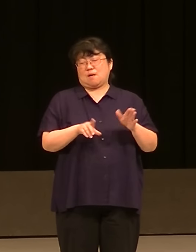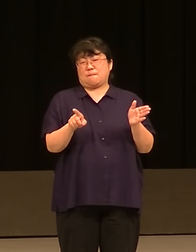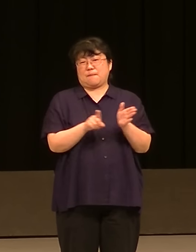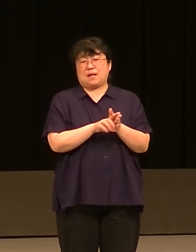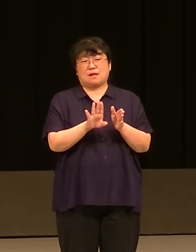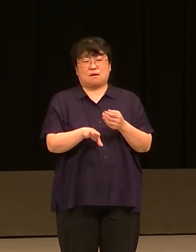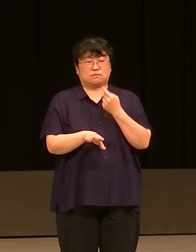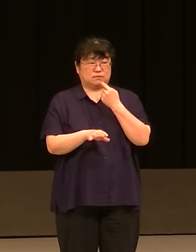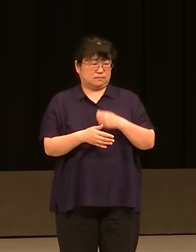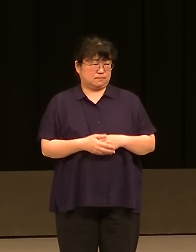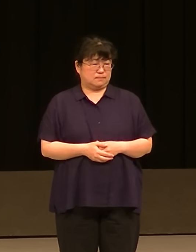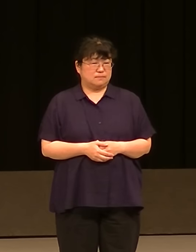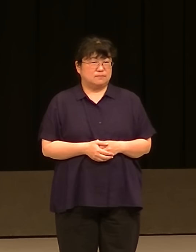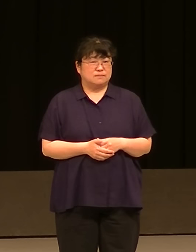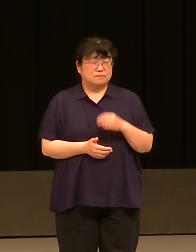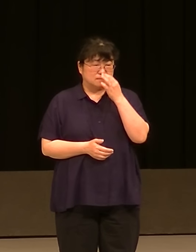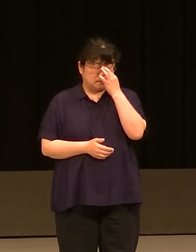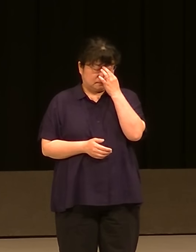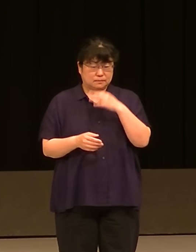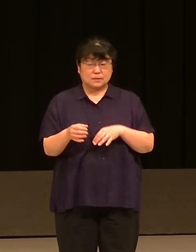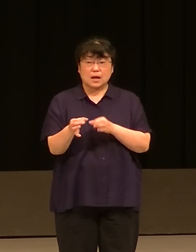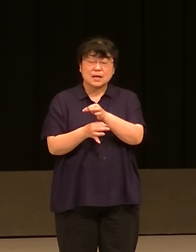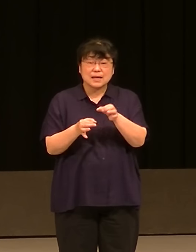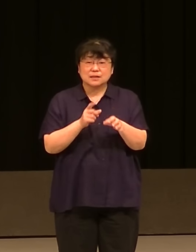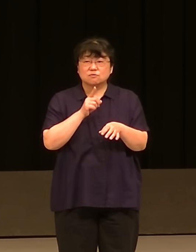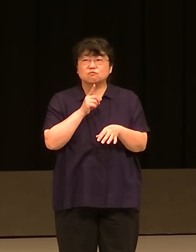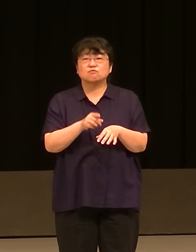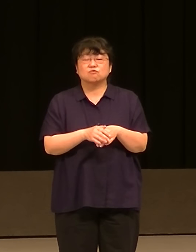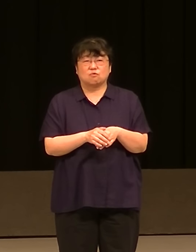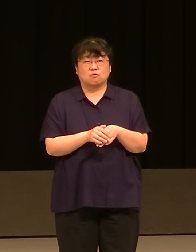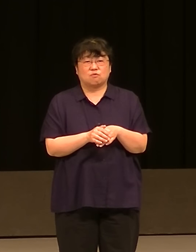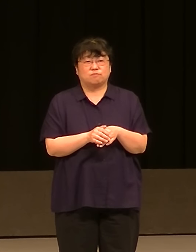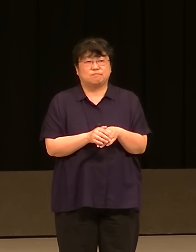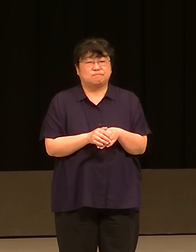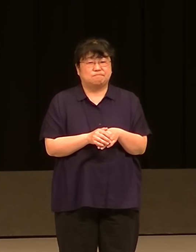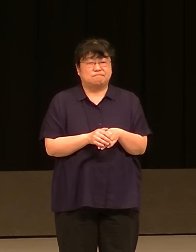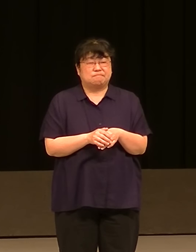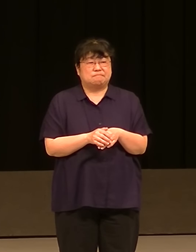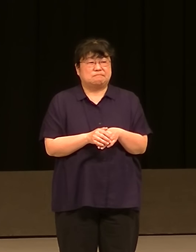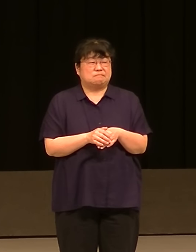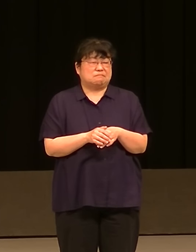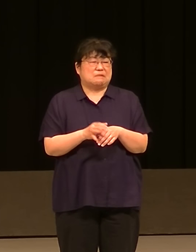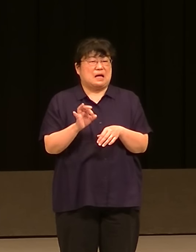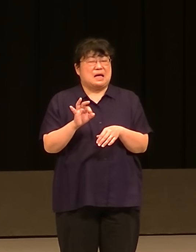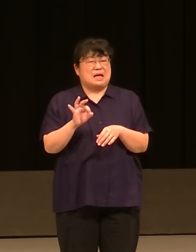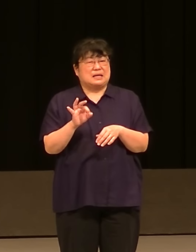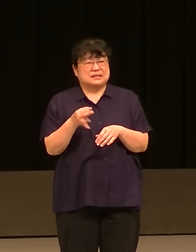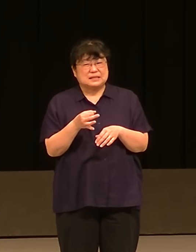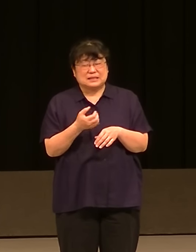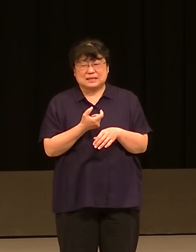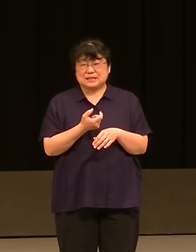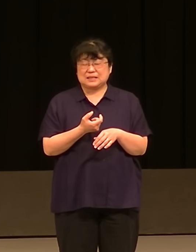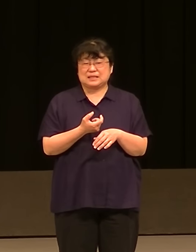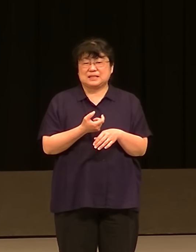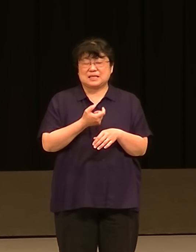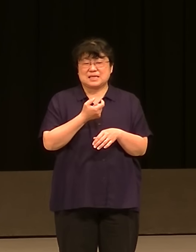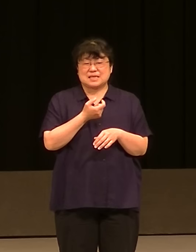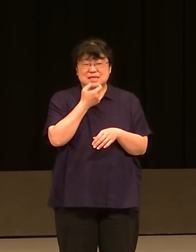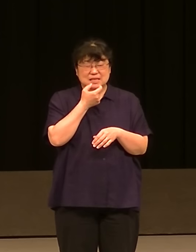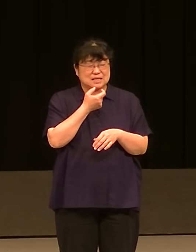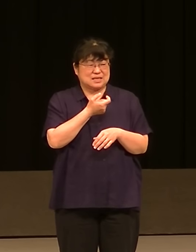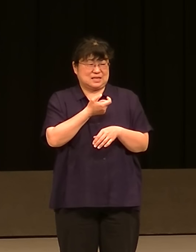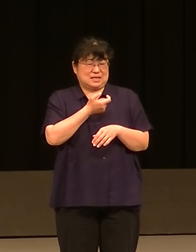ので、まあ、ございます。経済というと金とかとかくも、金欲、この強欲人間、